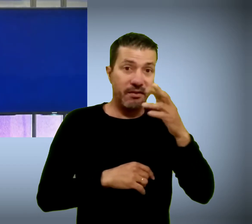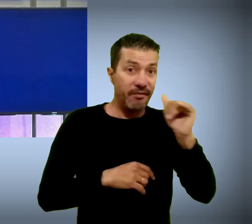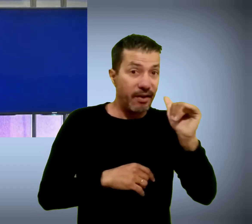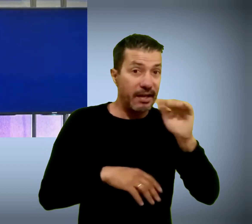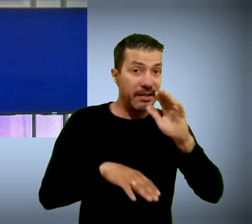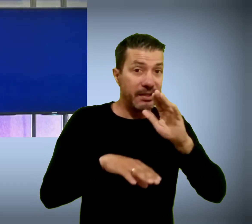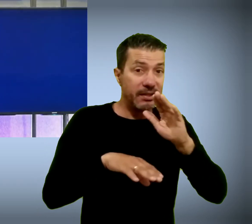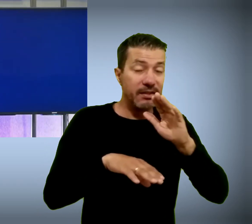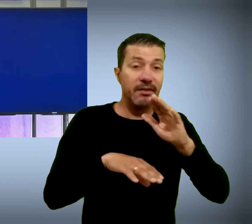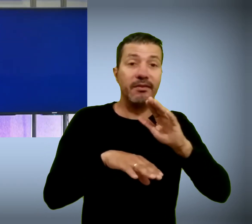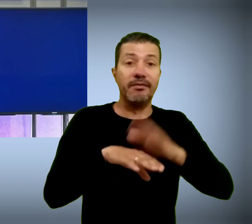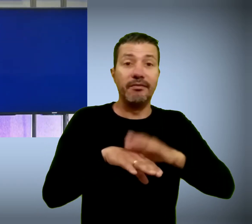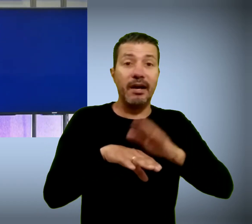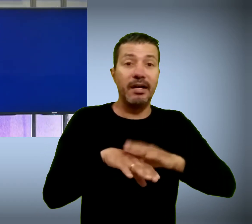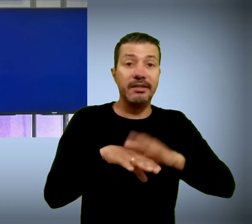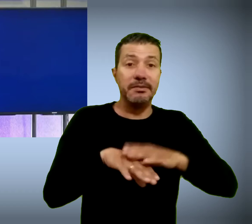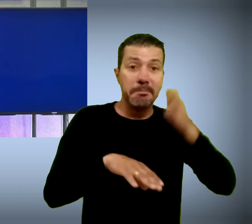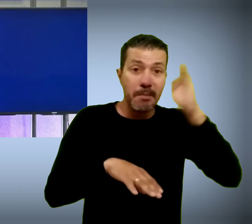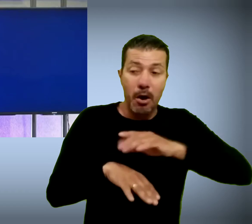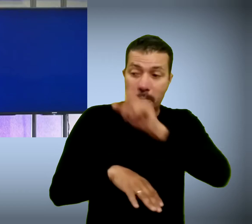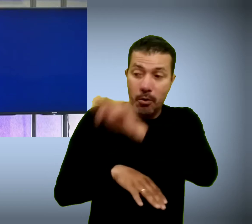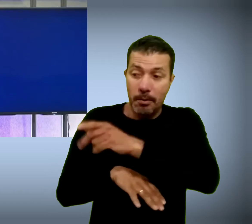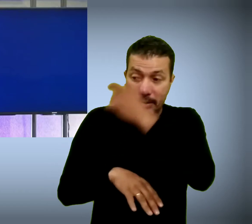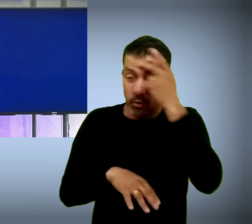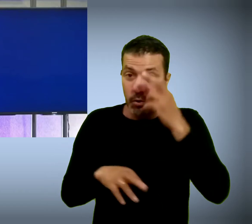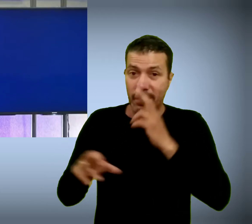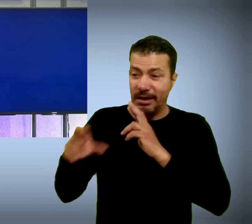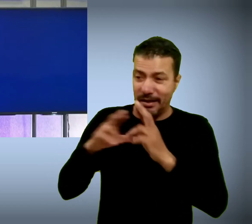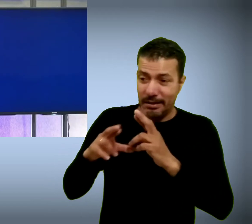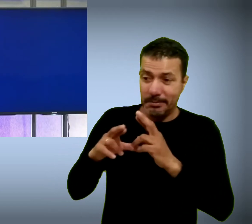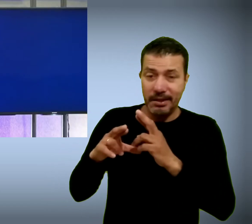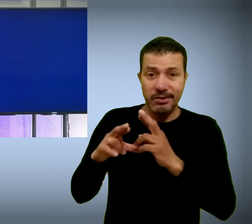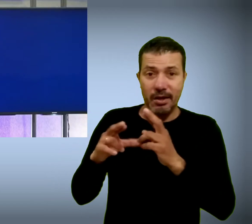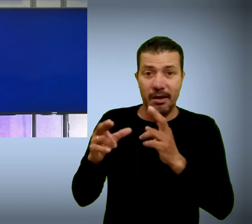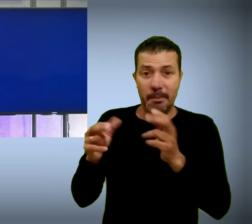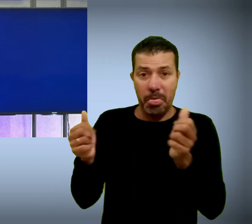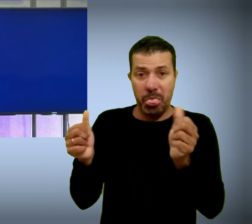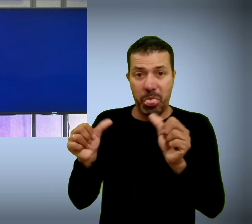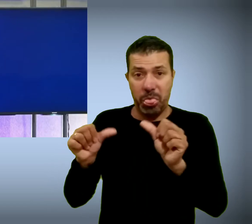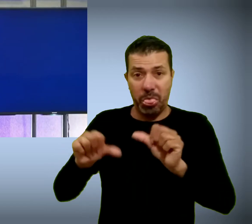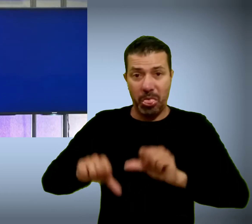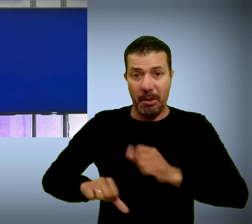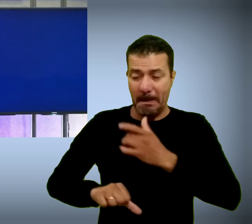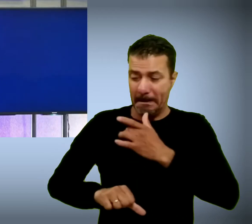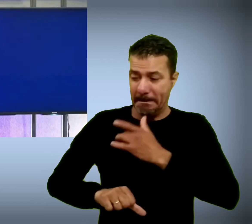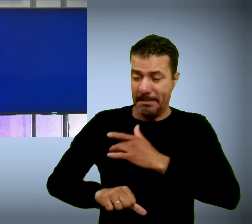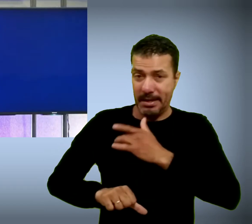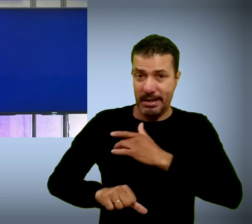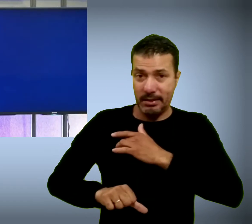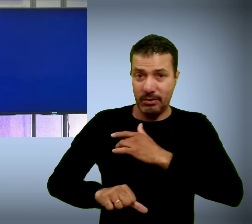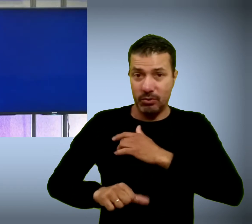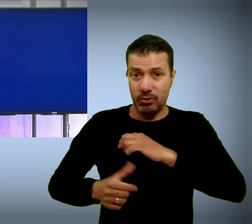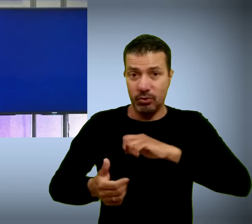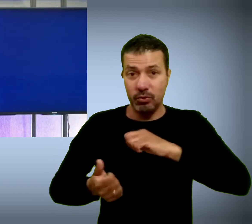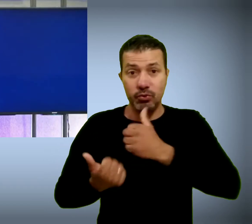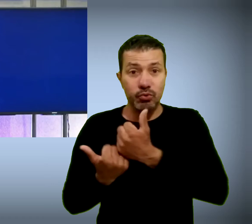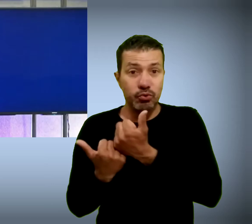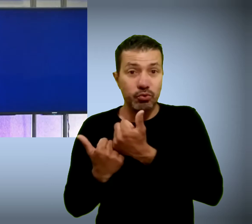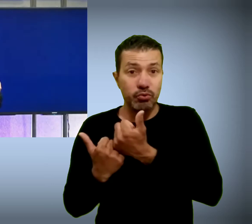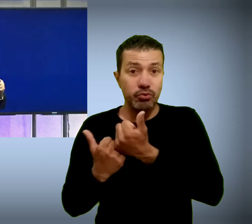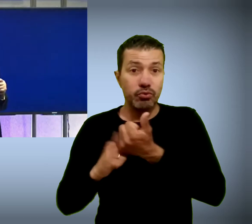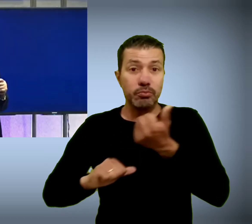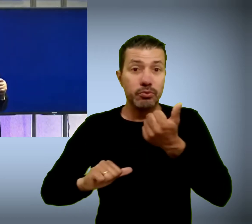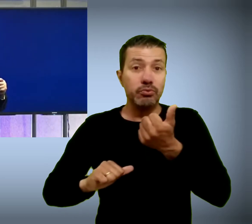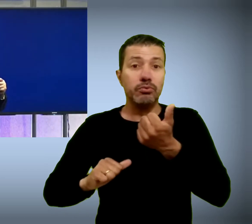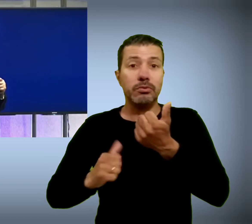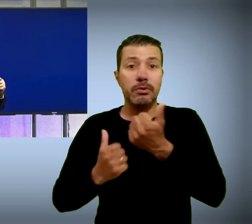mal a outra pessoa, porque o relacionamento se deteriorou. porque o medo substituiu o amor, e